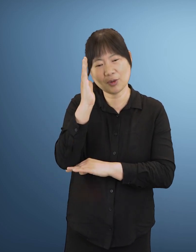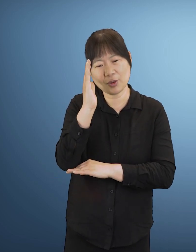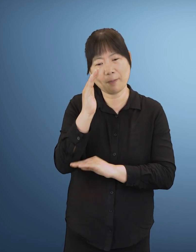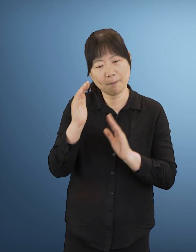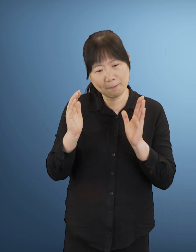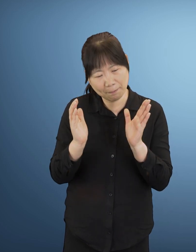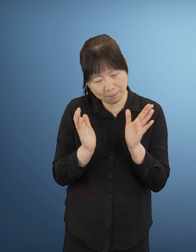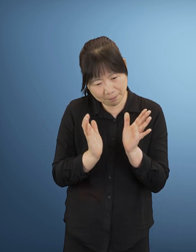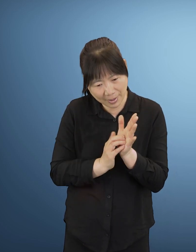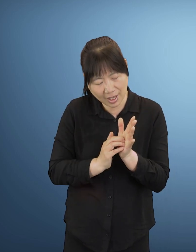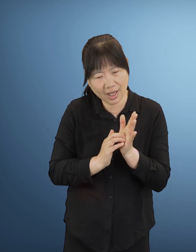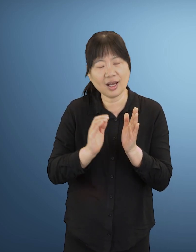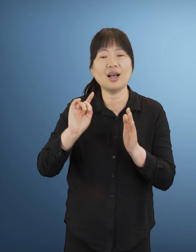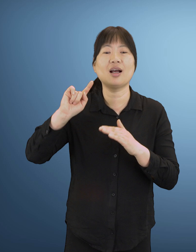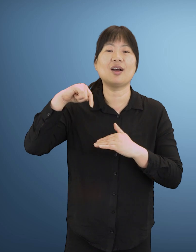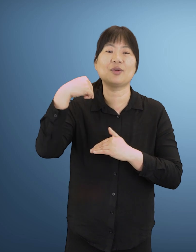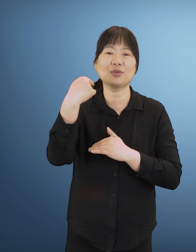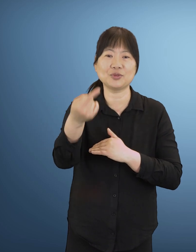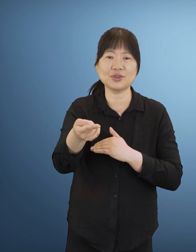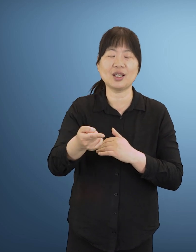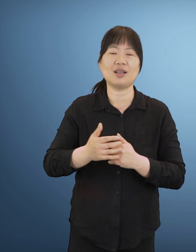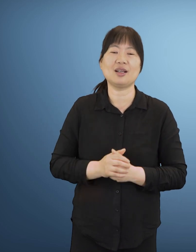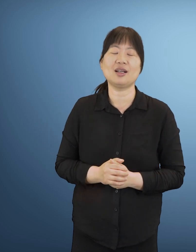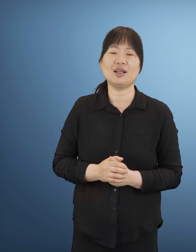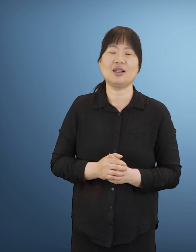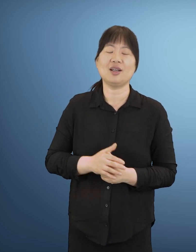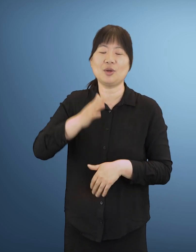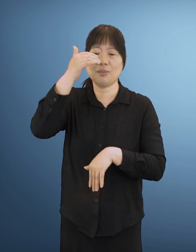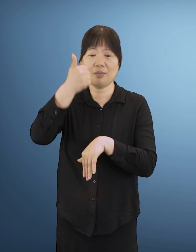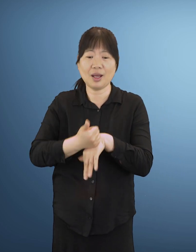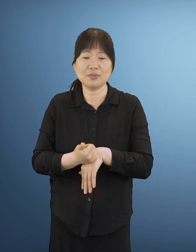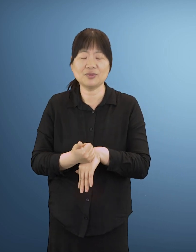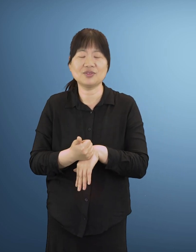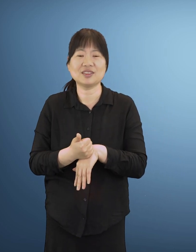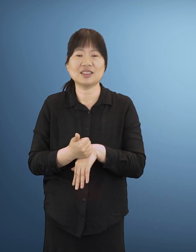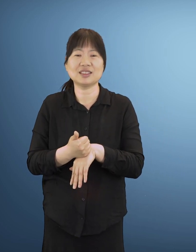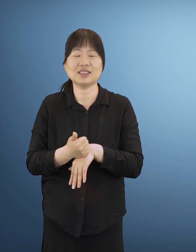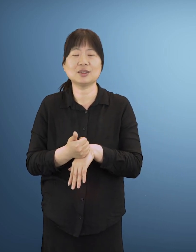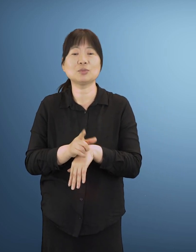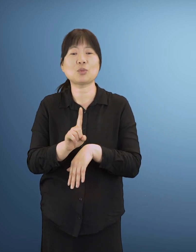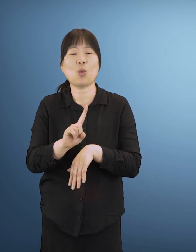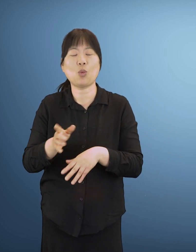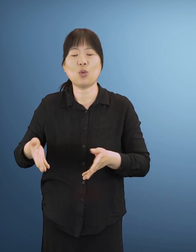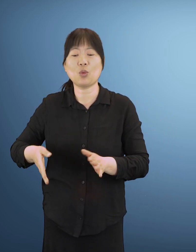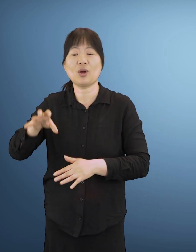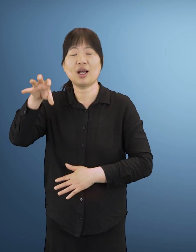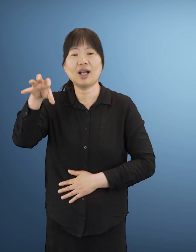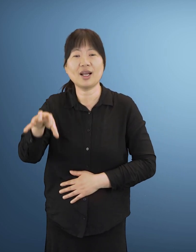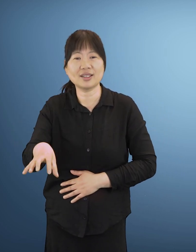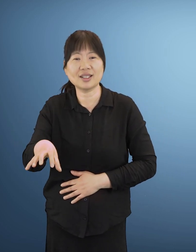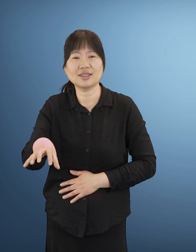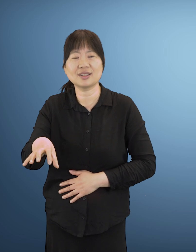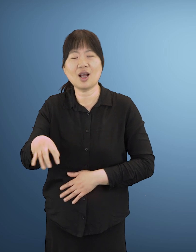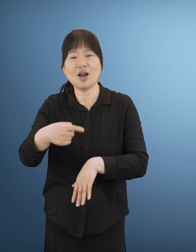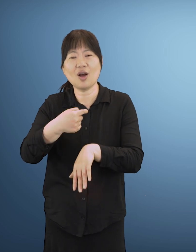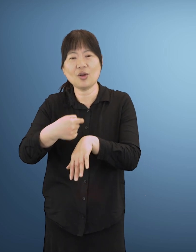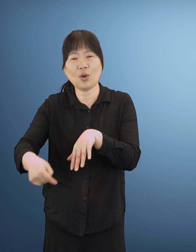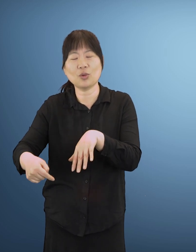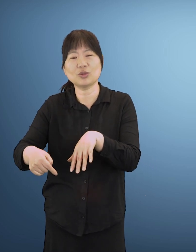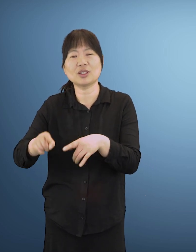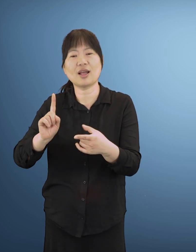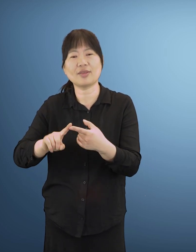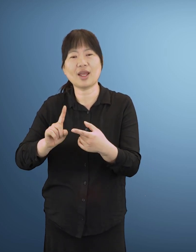비유의 교훈을 다 가르친 다음에 또 마무리를 뭘로 하세요? 고향에서 혈육에 관한